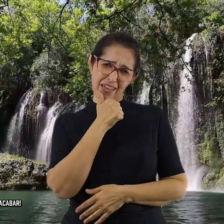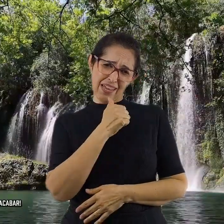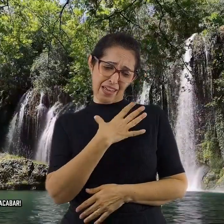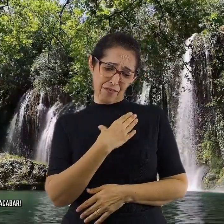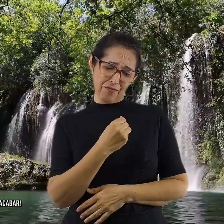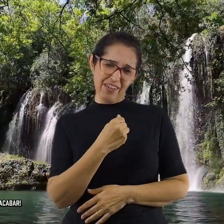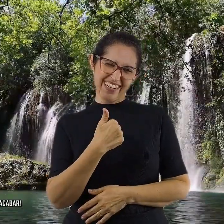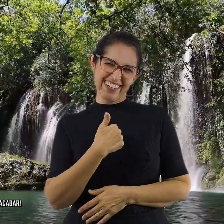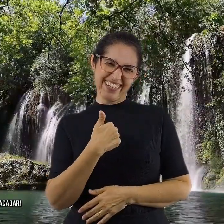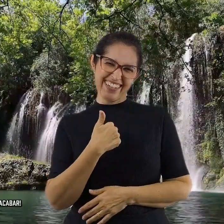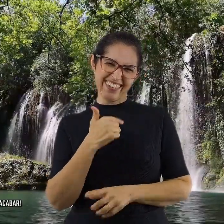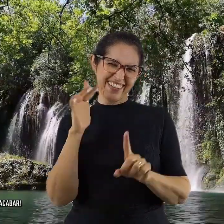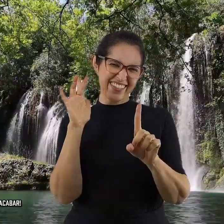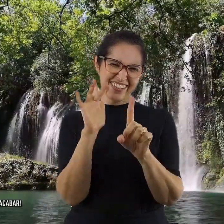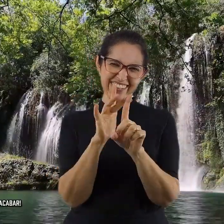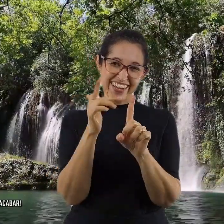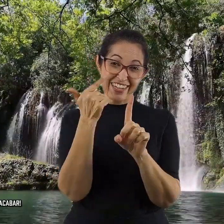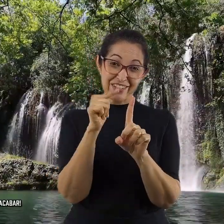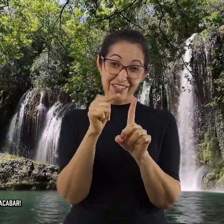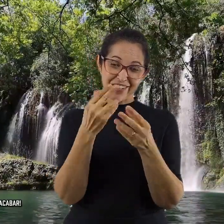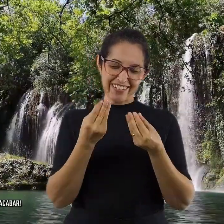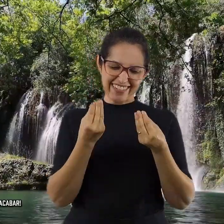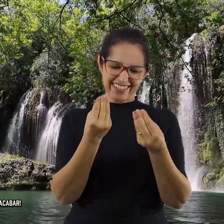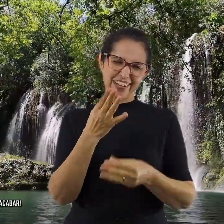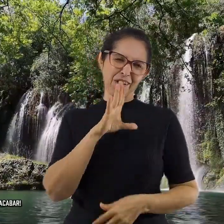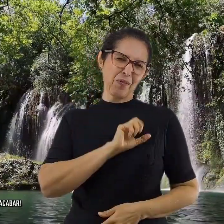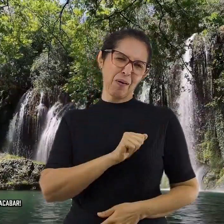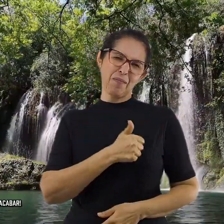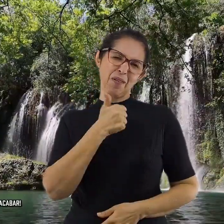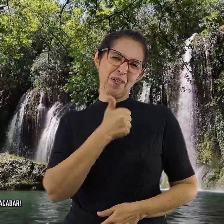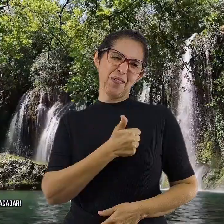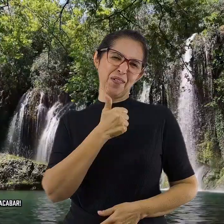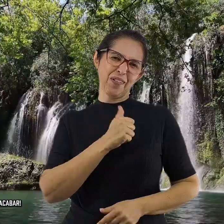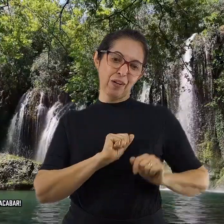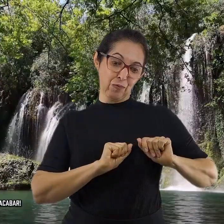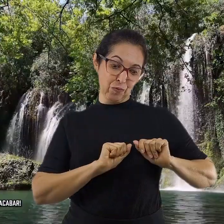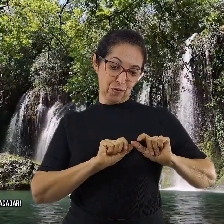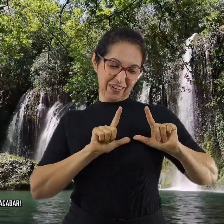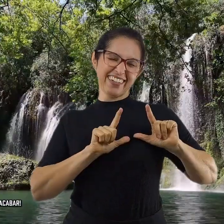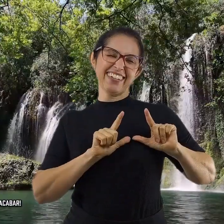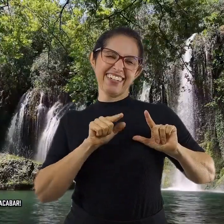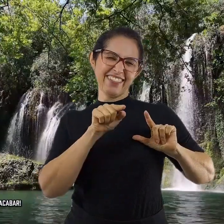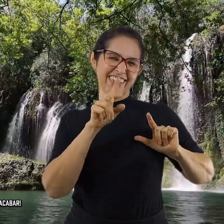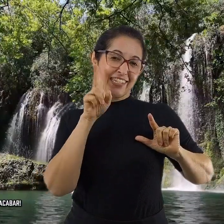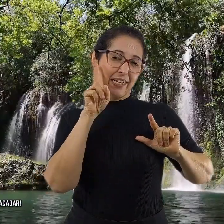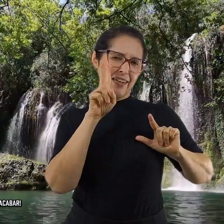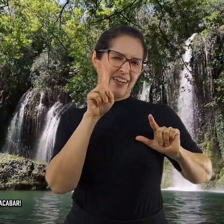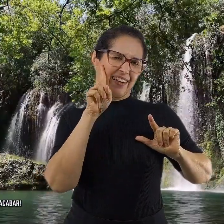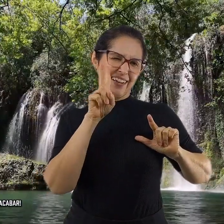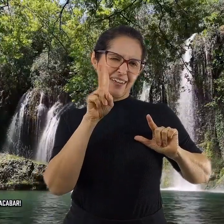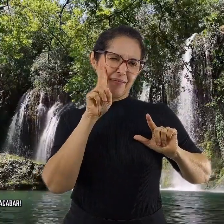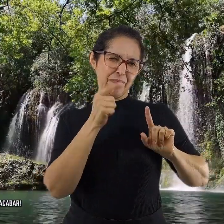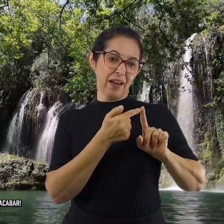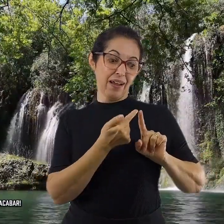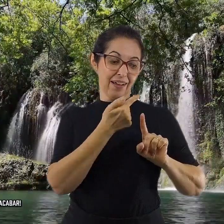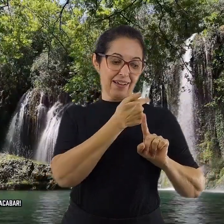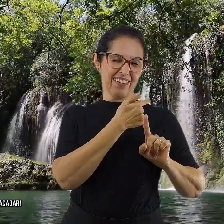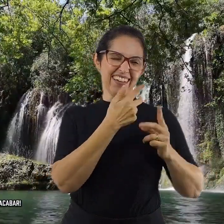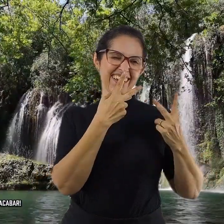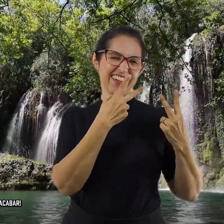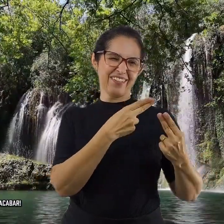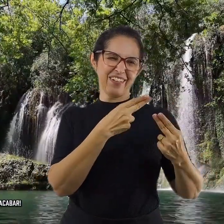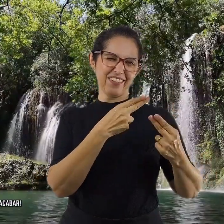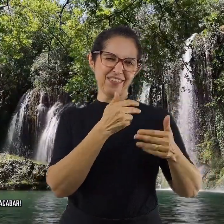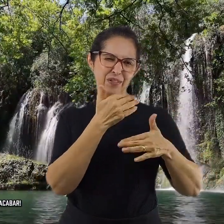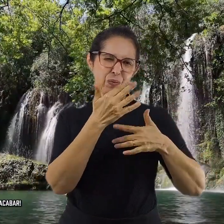eu renovei em ti o meu primeiro amor. Sei desse rai sou. Te fiz voltar Rei lá. ao início, Ola